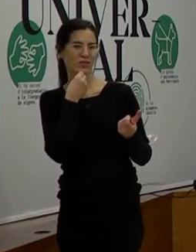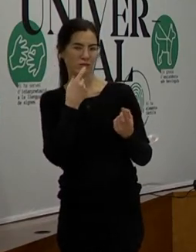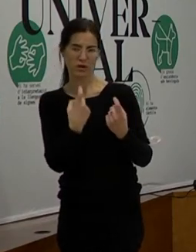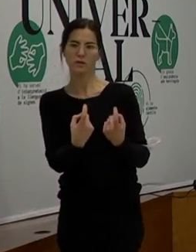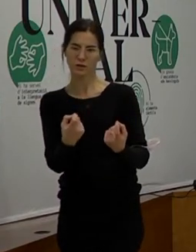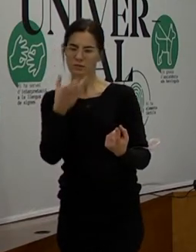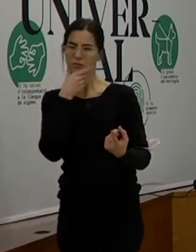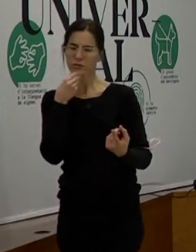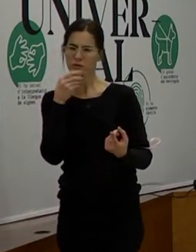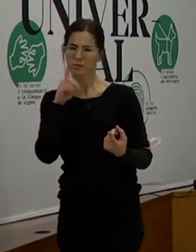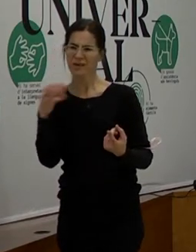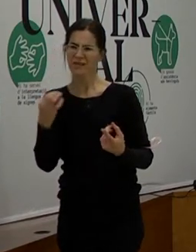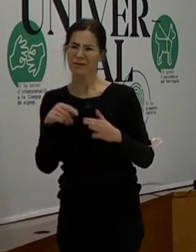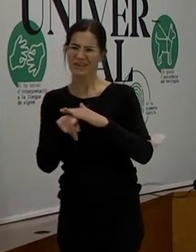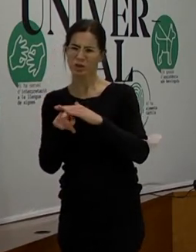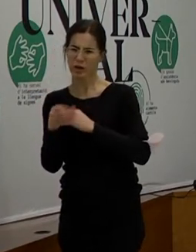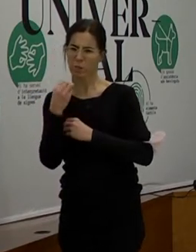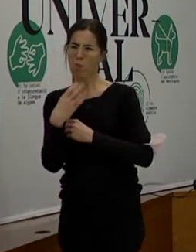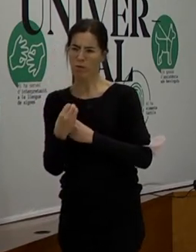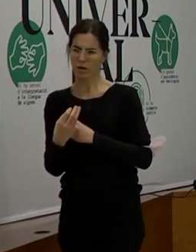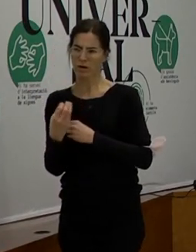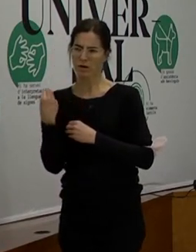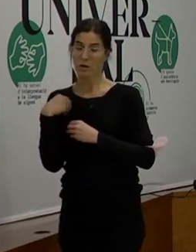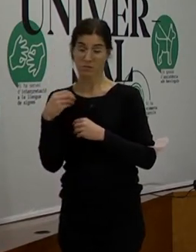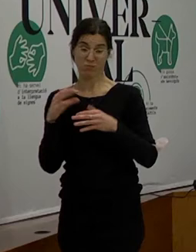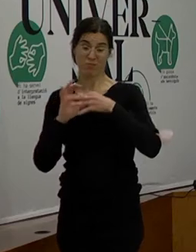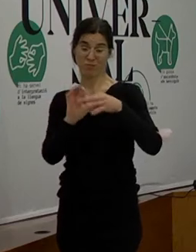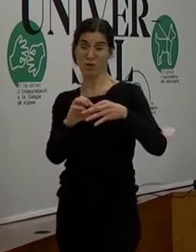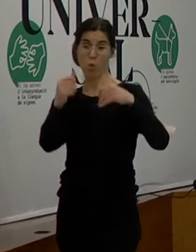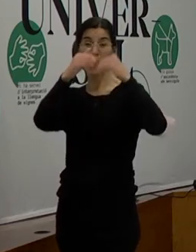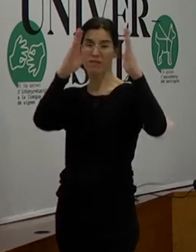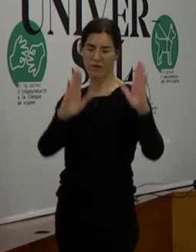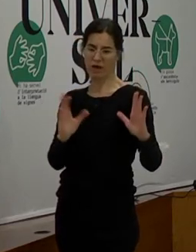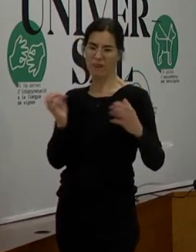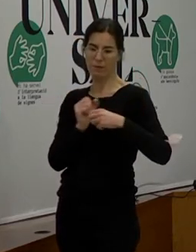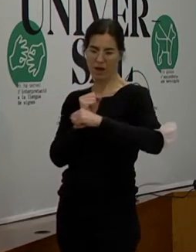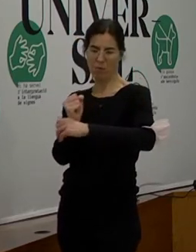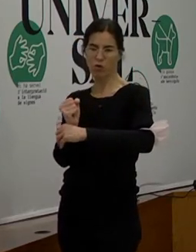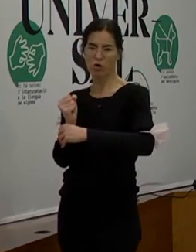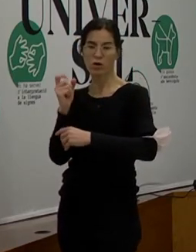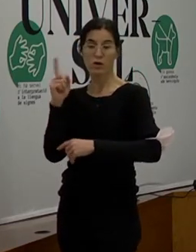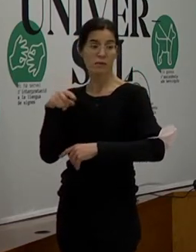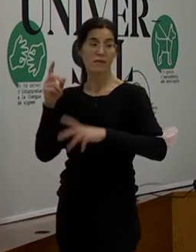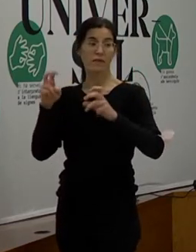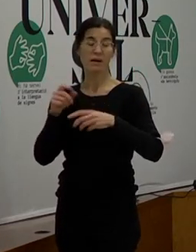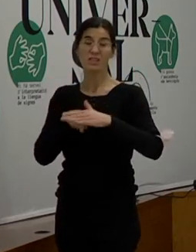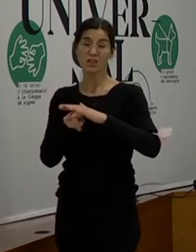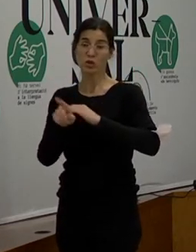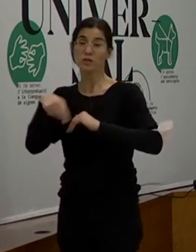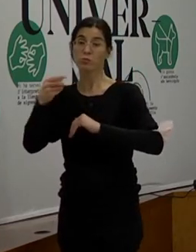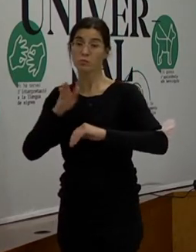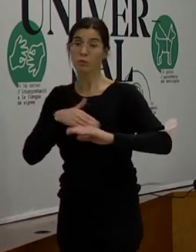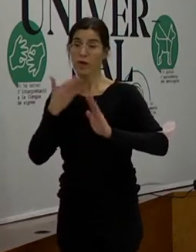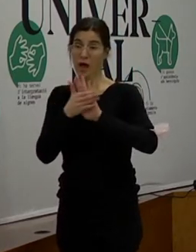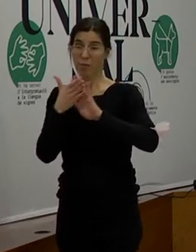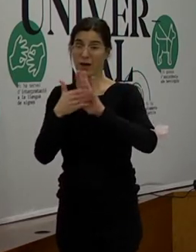necessaris i es té que gestionar molt bé amb una entitat que hi hagi darrere Després el tema de la gestió podem parlar, si voleu, després, perquè